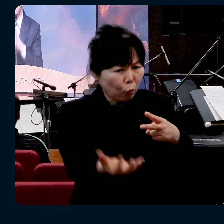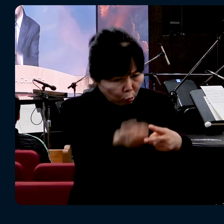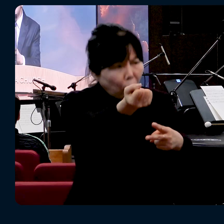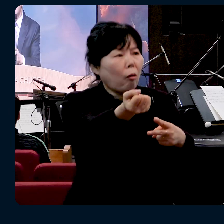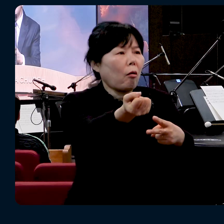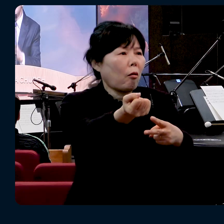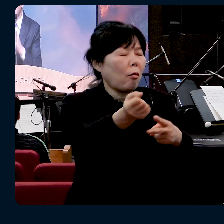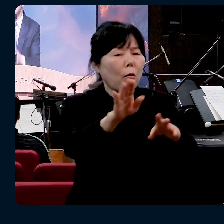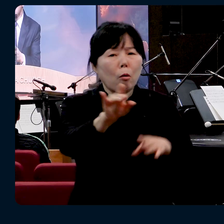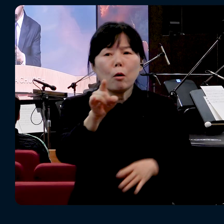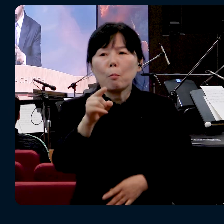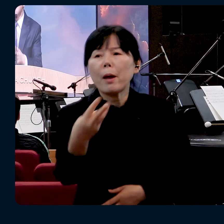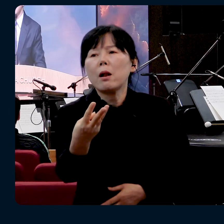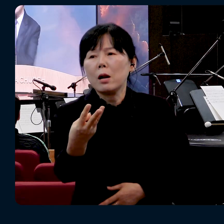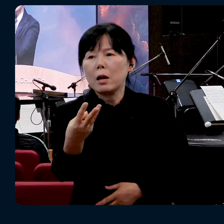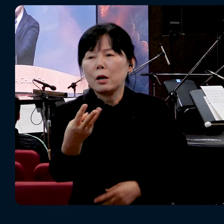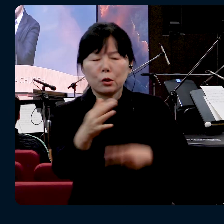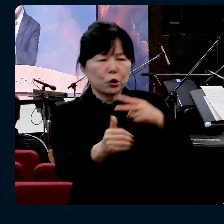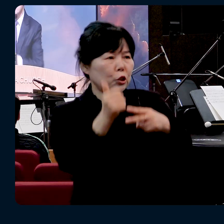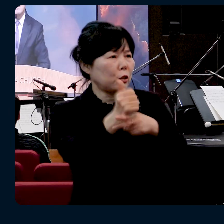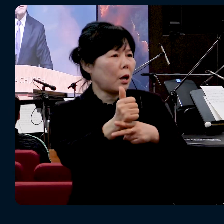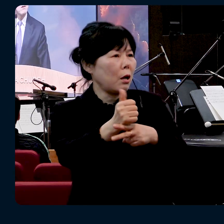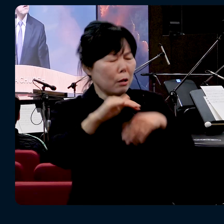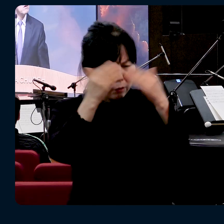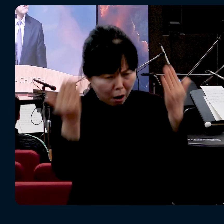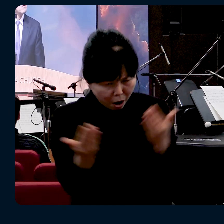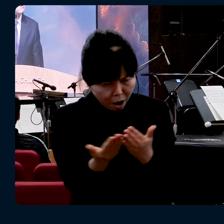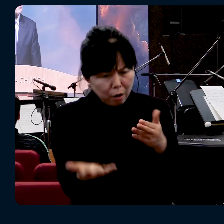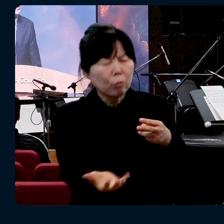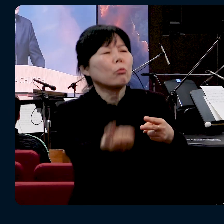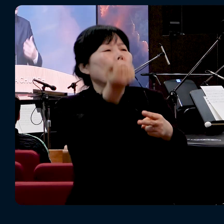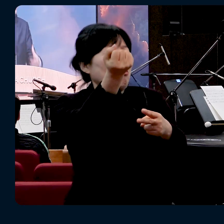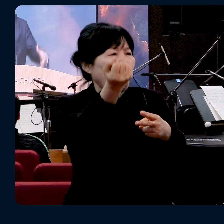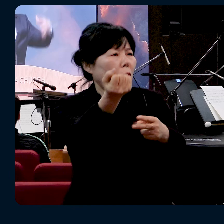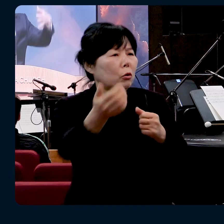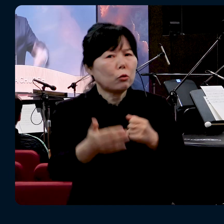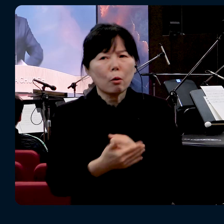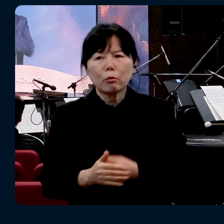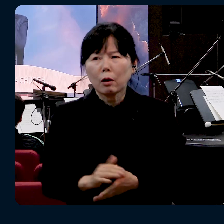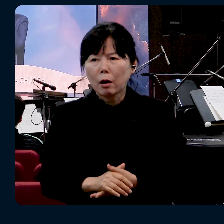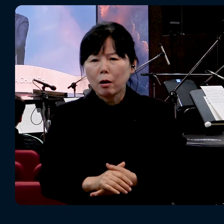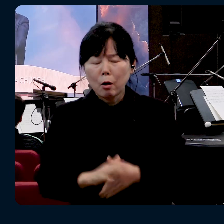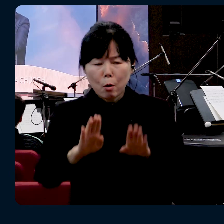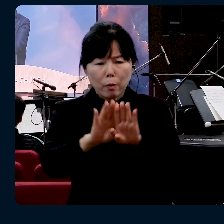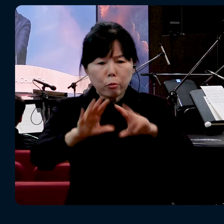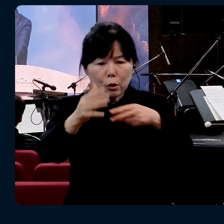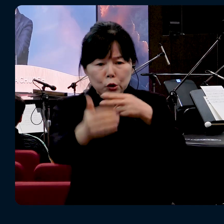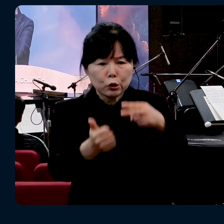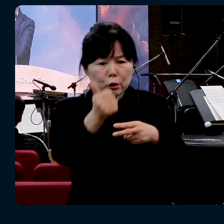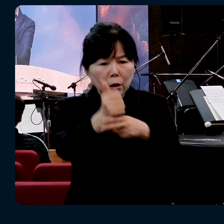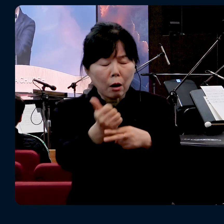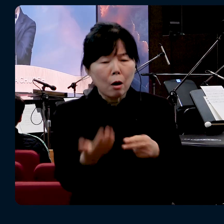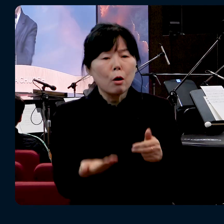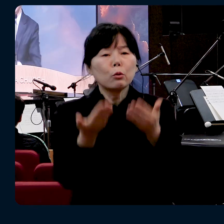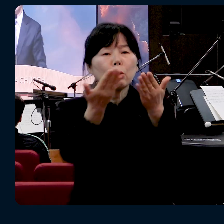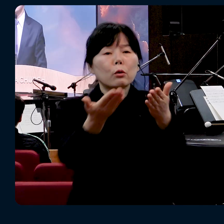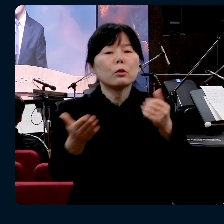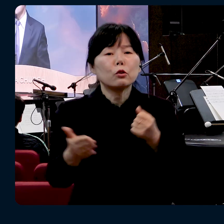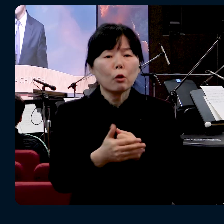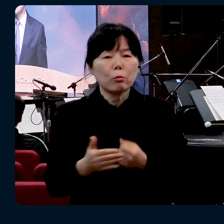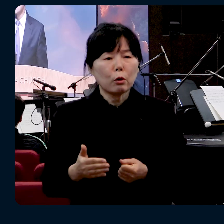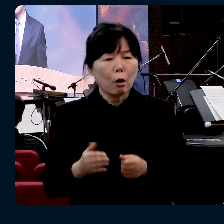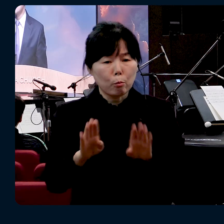신 벨 마르둑에게 다 바쳐진 거니까 원래. 그러니까 이미 다 바벨론의 신에게 바쳐진 그